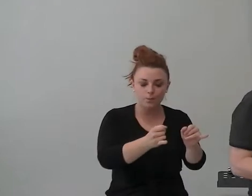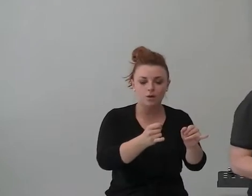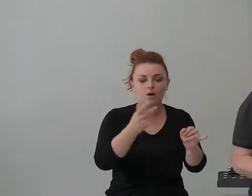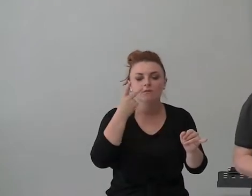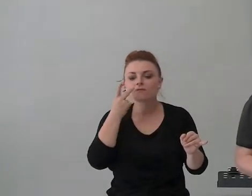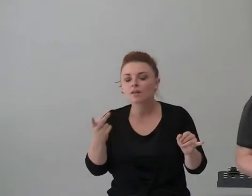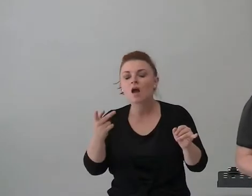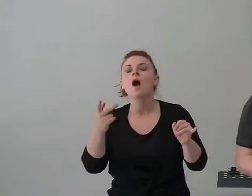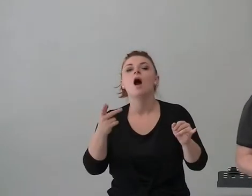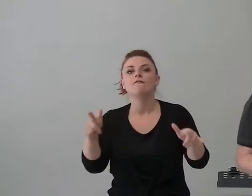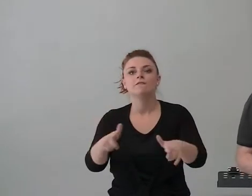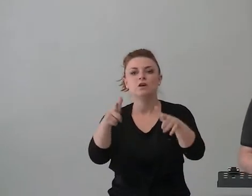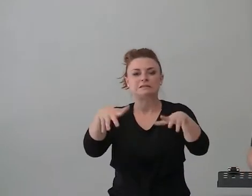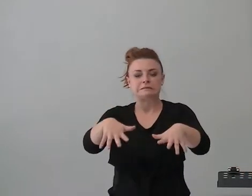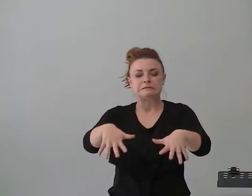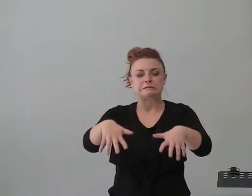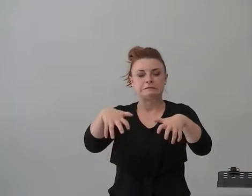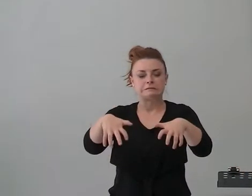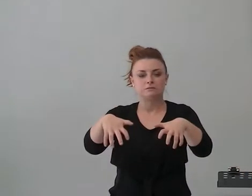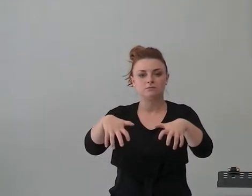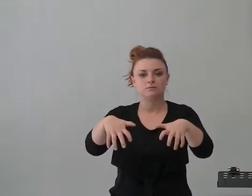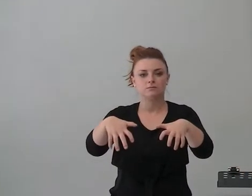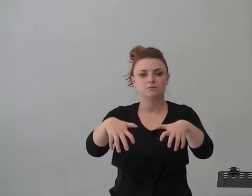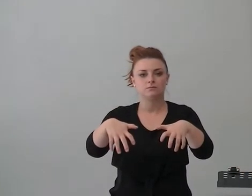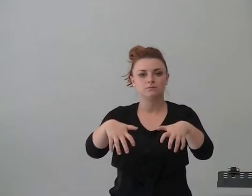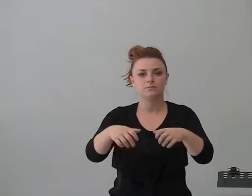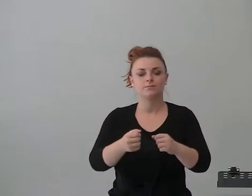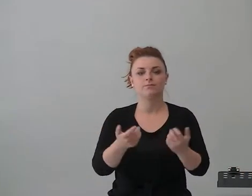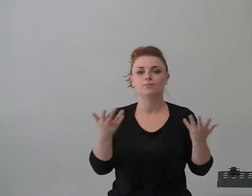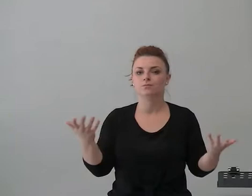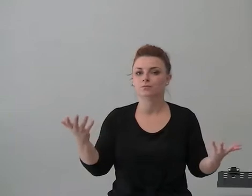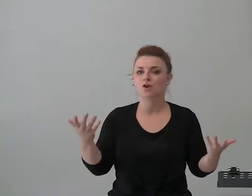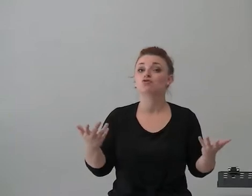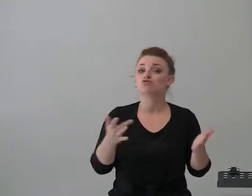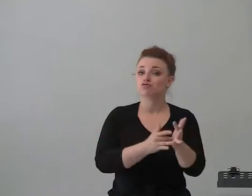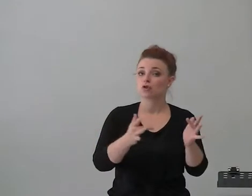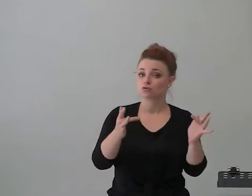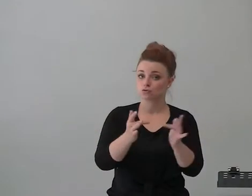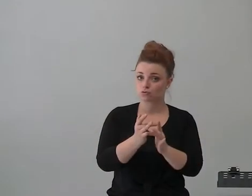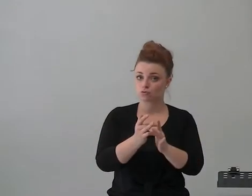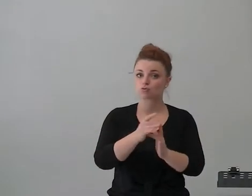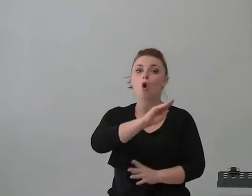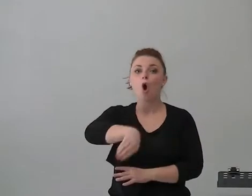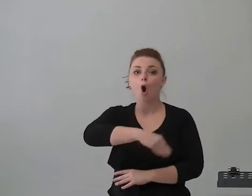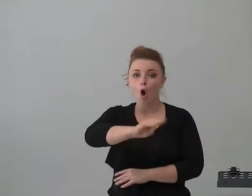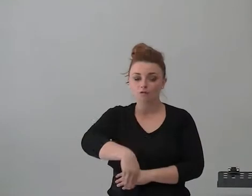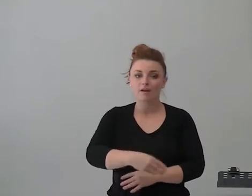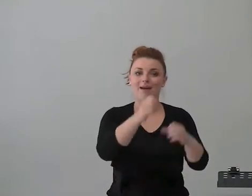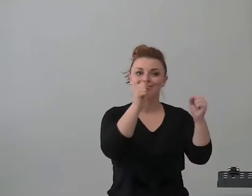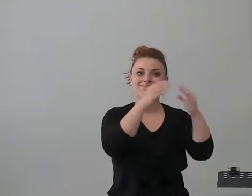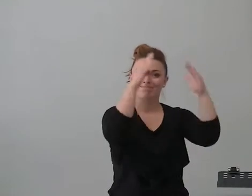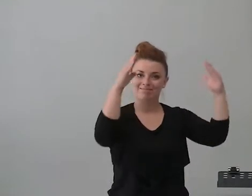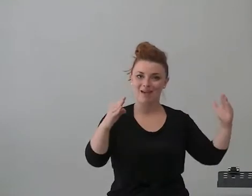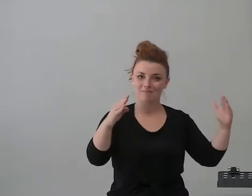seccato. Quindi mentre Gesù era dentro il suo tempio, arrabbiandosi con la mancanza